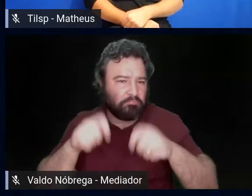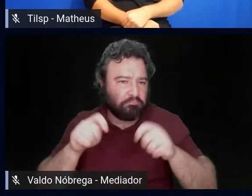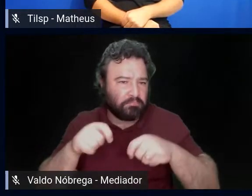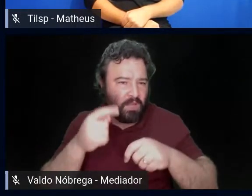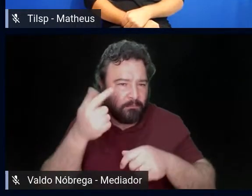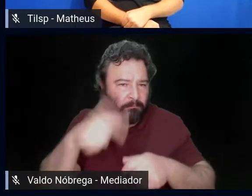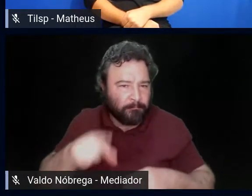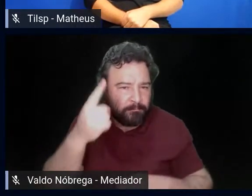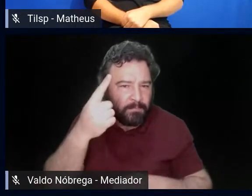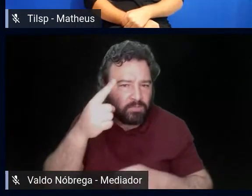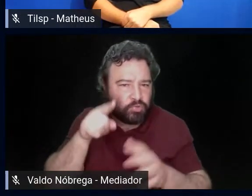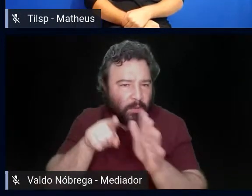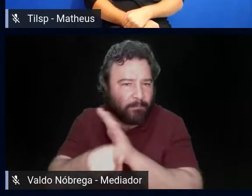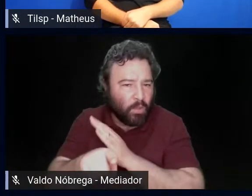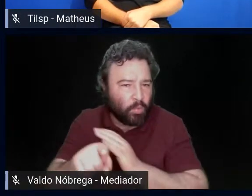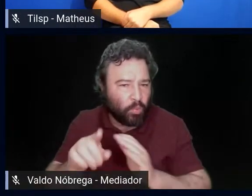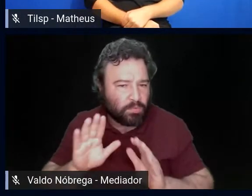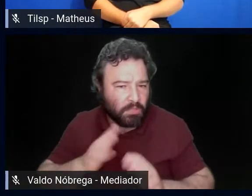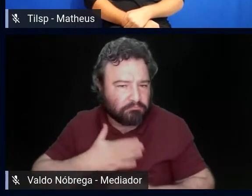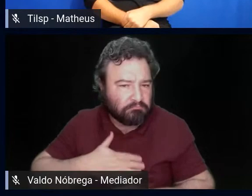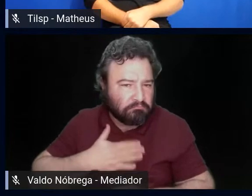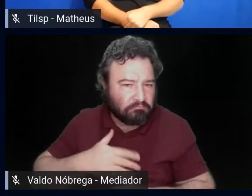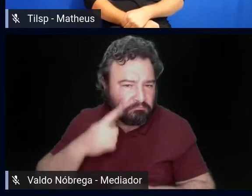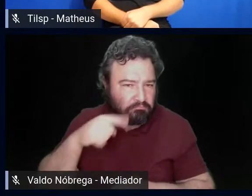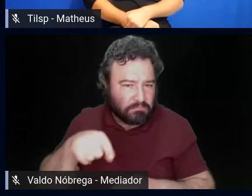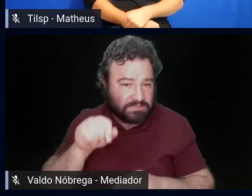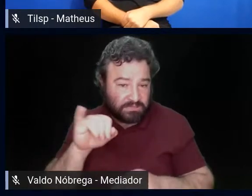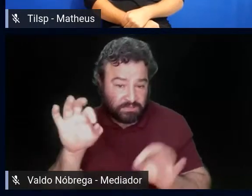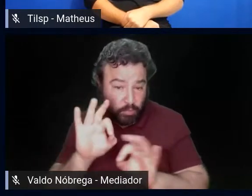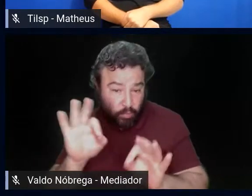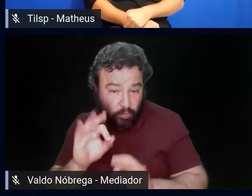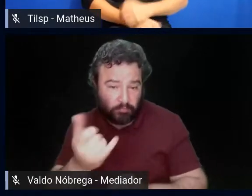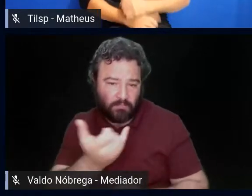pergunta. Acredito que dá tempo de colocar mais uma